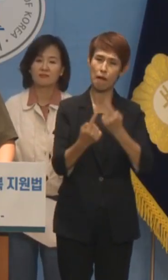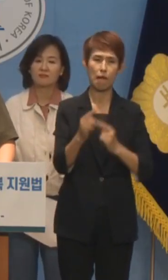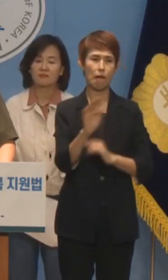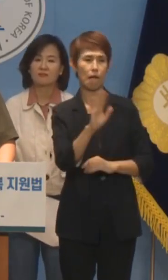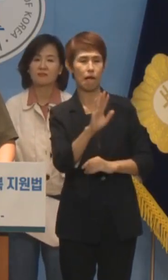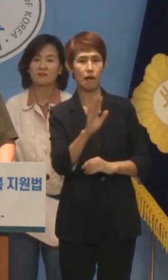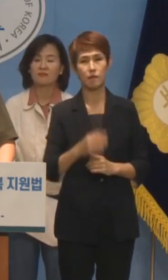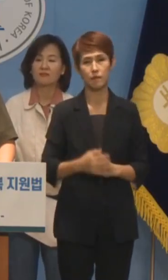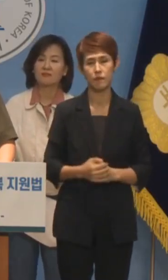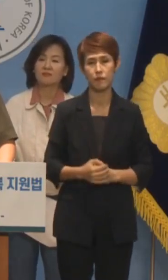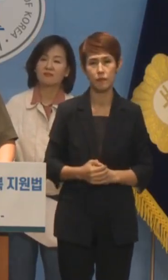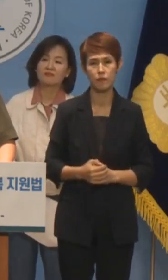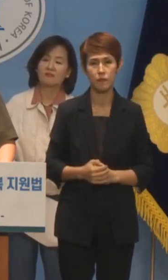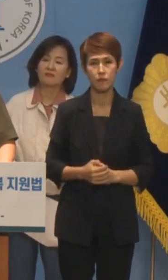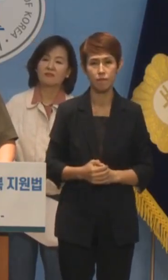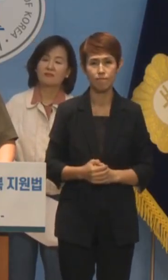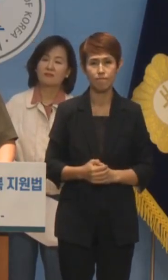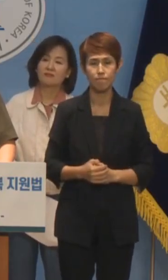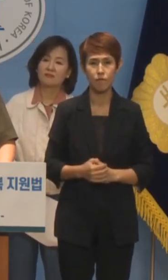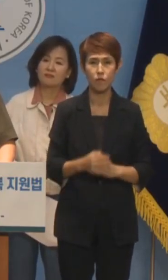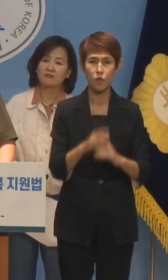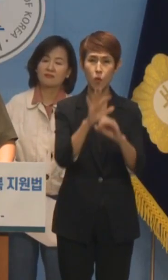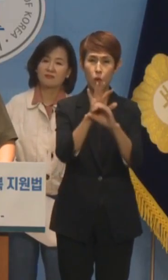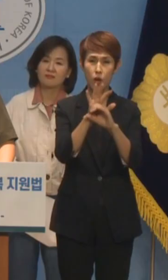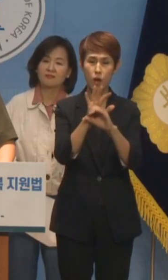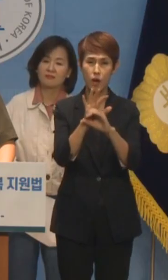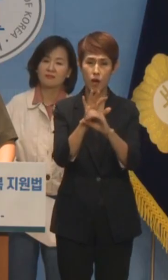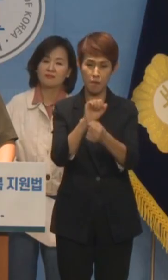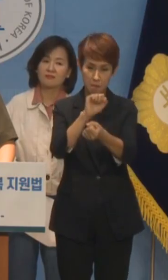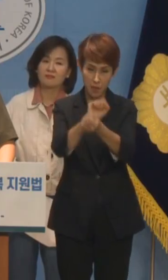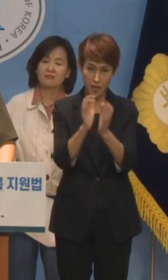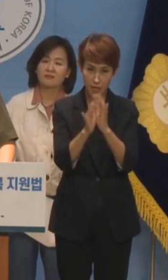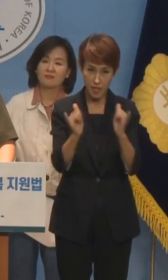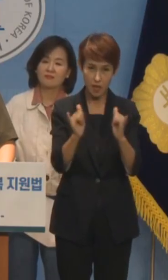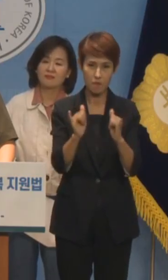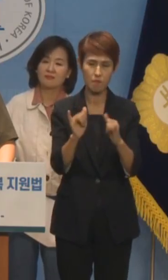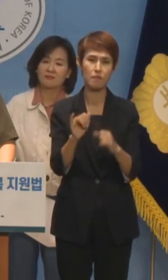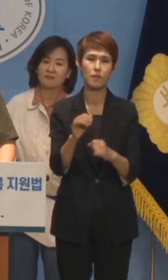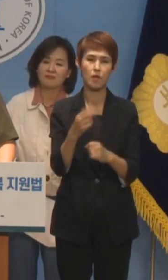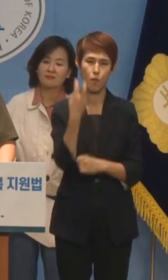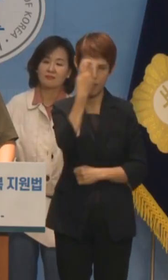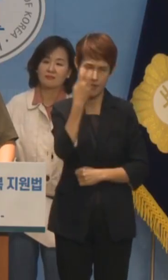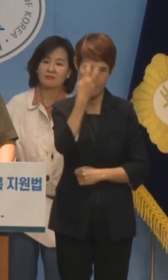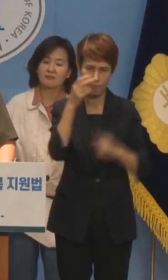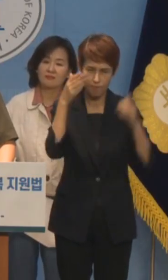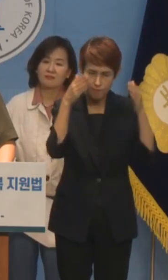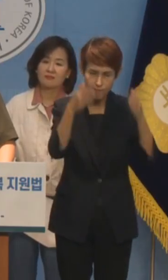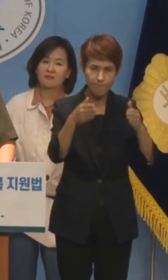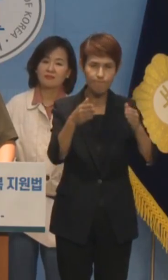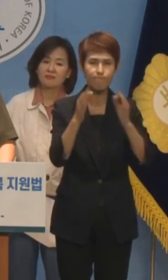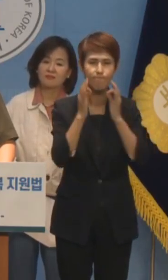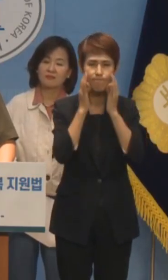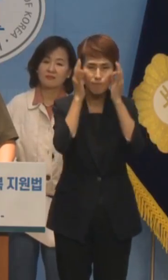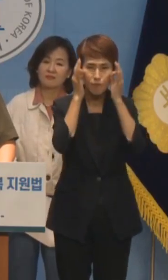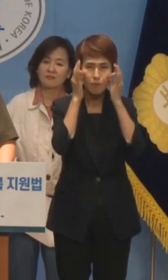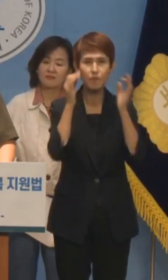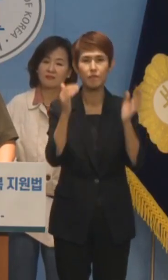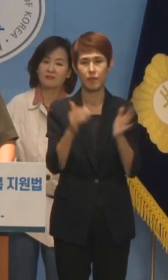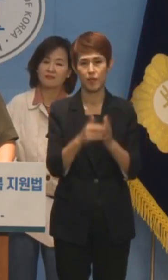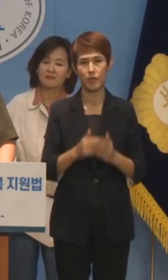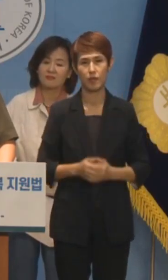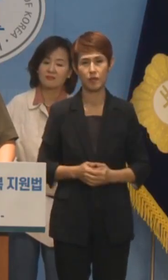되었습니다. 이럼에도 불구하고 코로나19 감염 환자의 24시간 집중 관리와 치료를 위해 최선을 다하였고